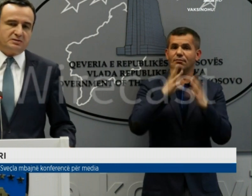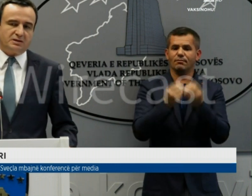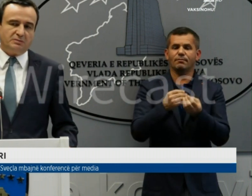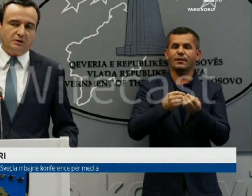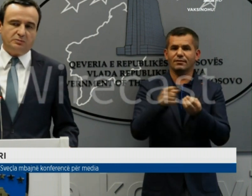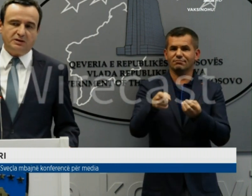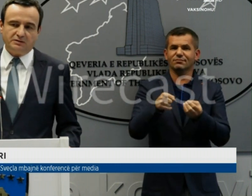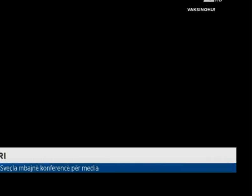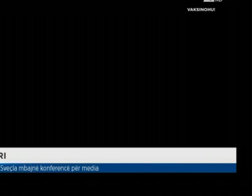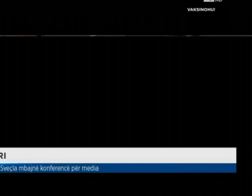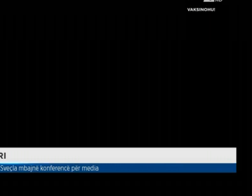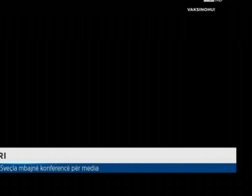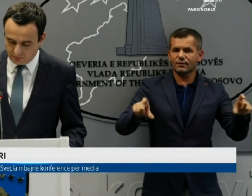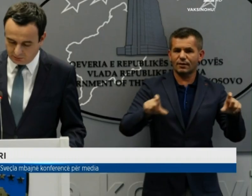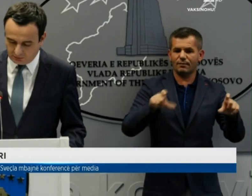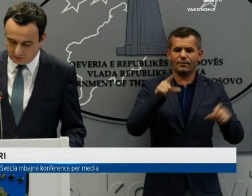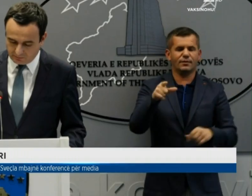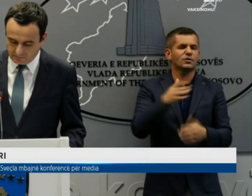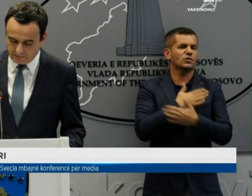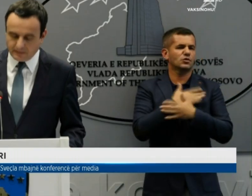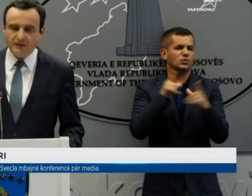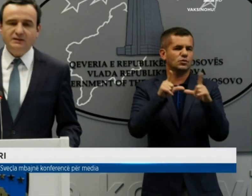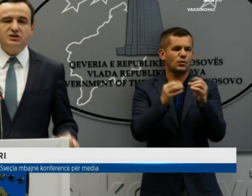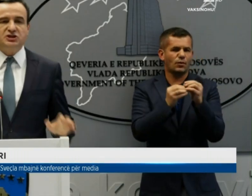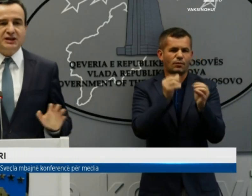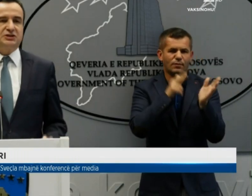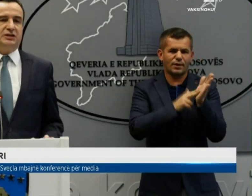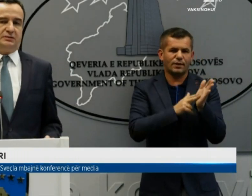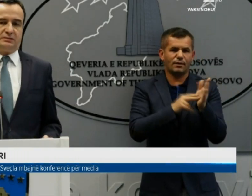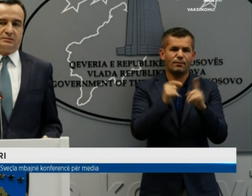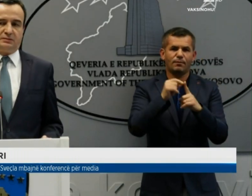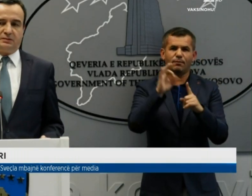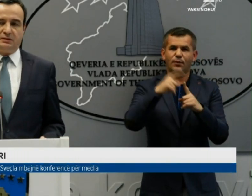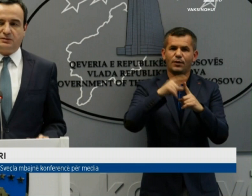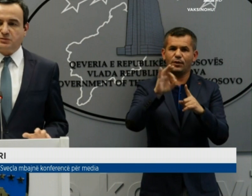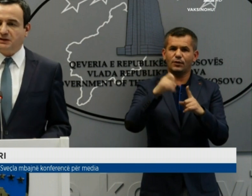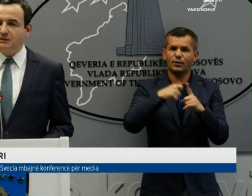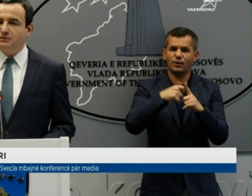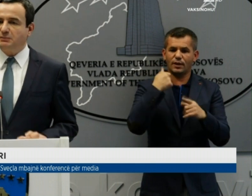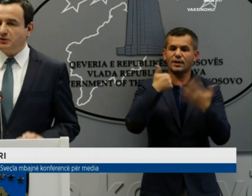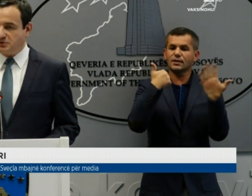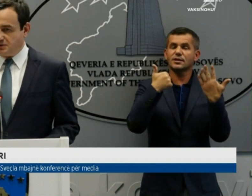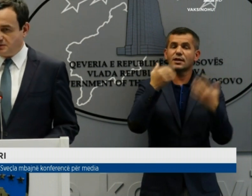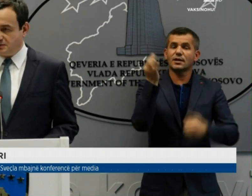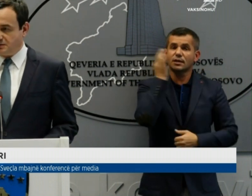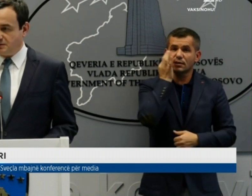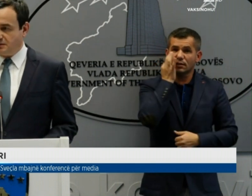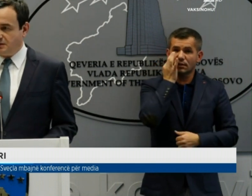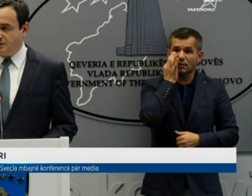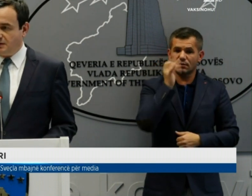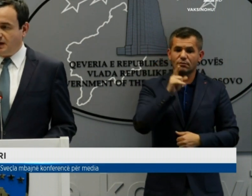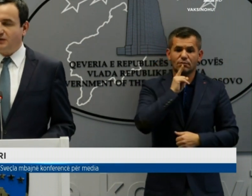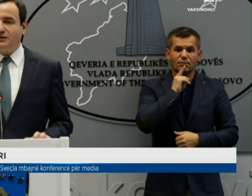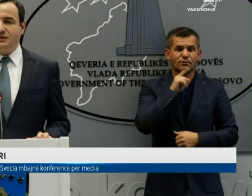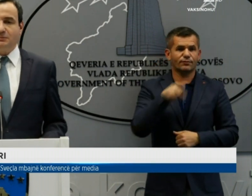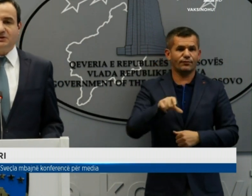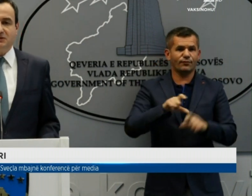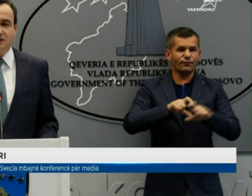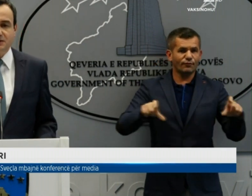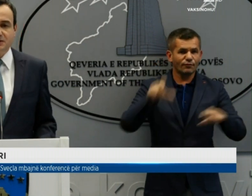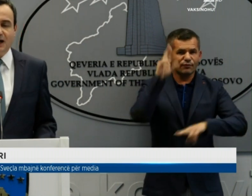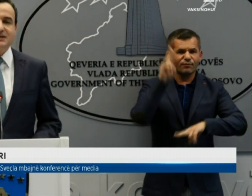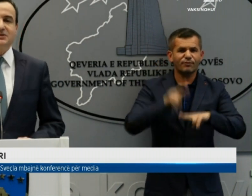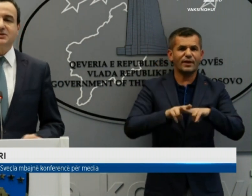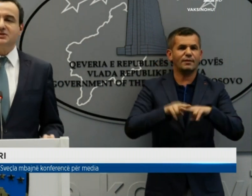a demonstration of what Zubin Potok. 6 ditë zbatim të masës e të vendimit